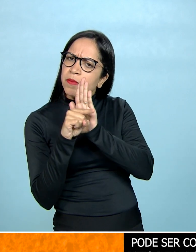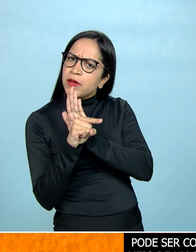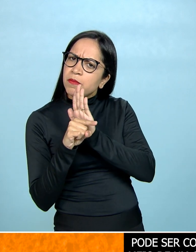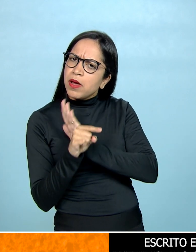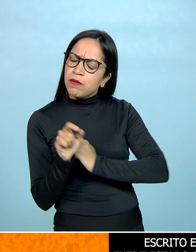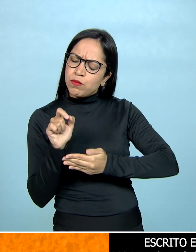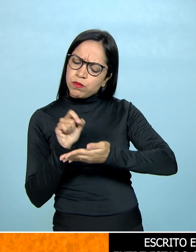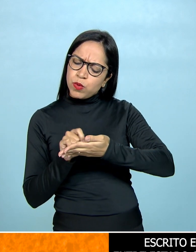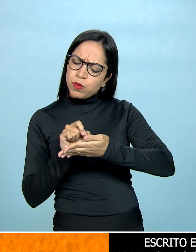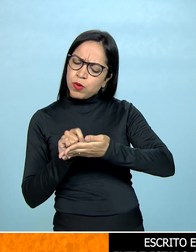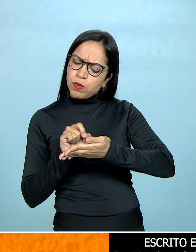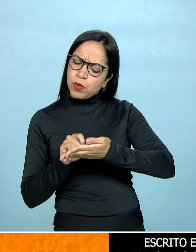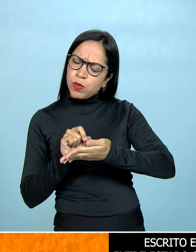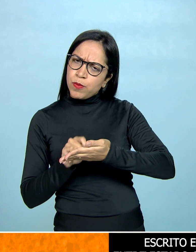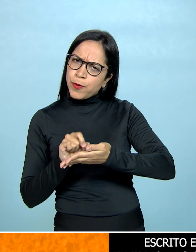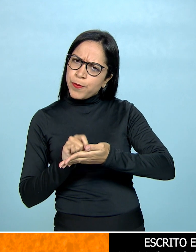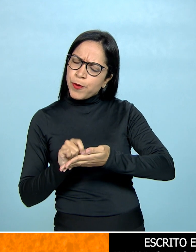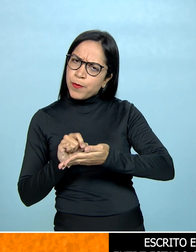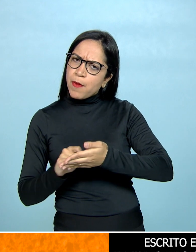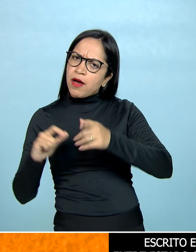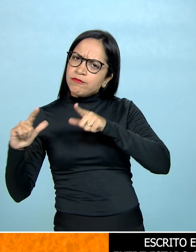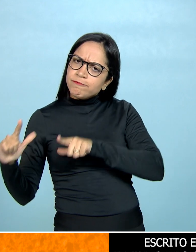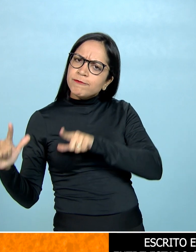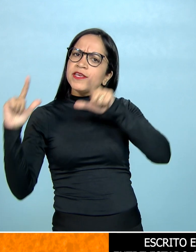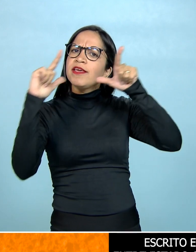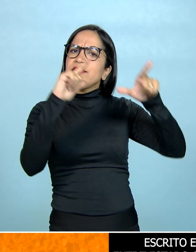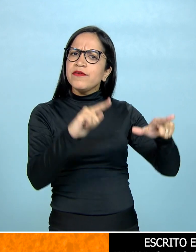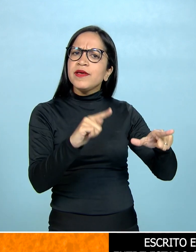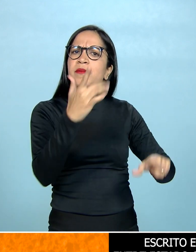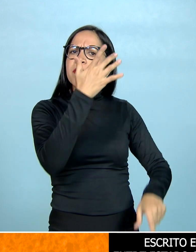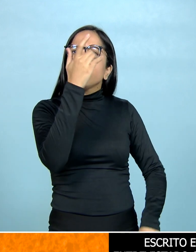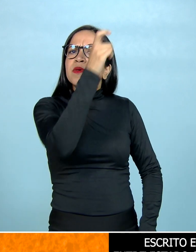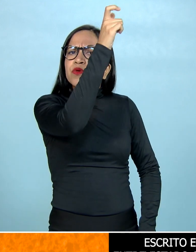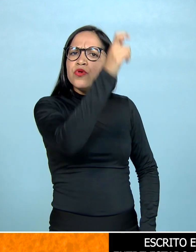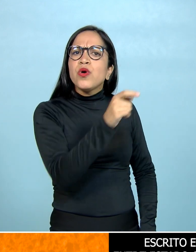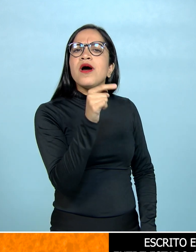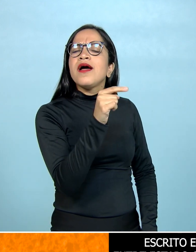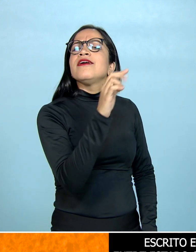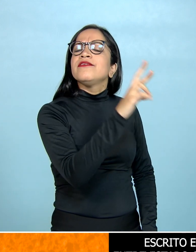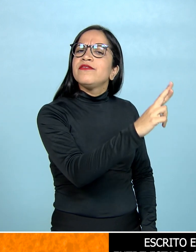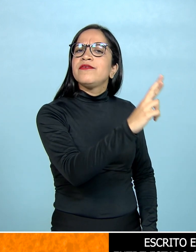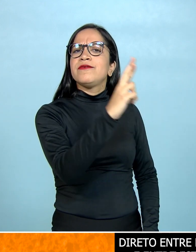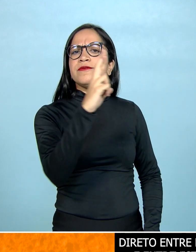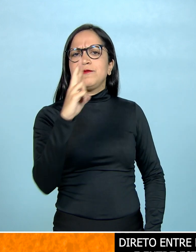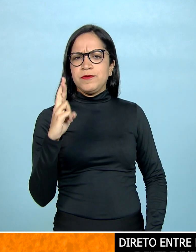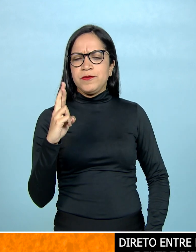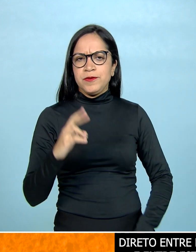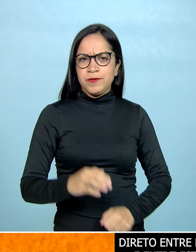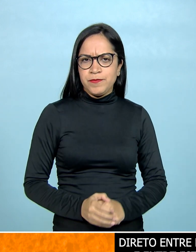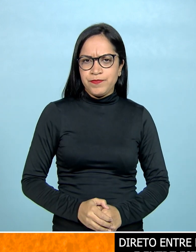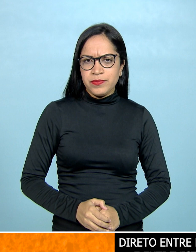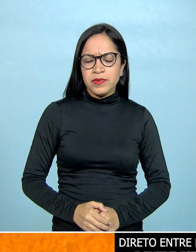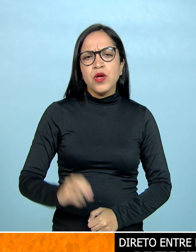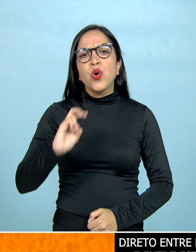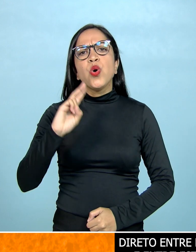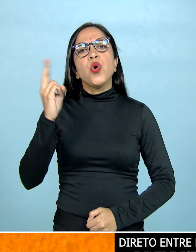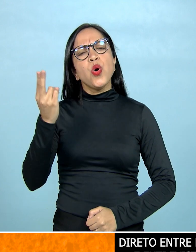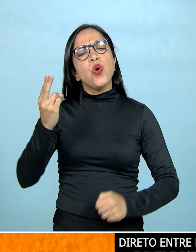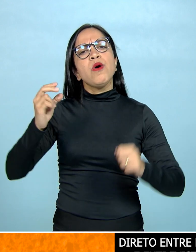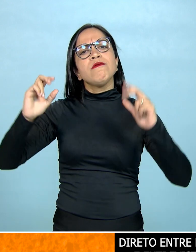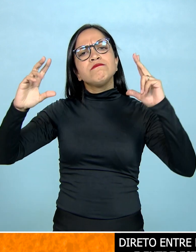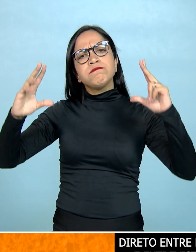um questionário escrito enviado ao entrevistado ou pelo diálogo direto